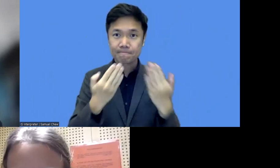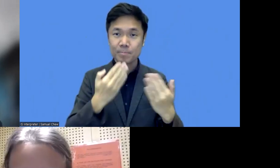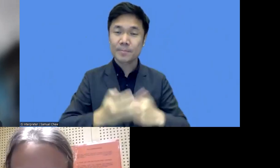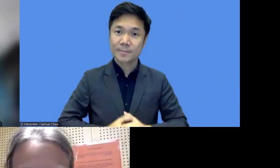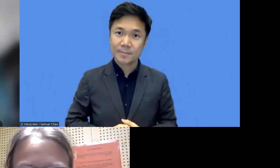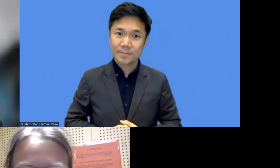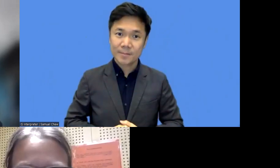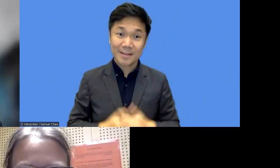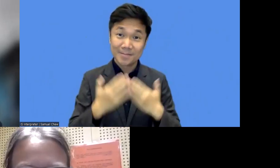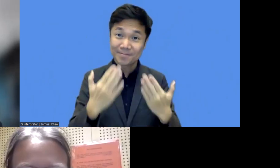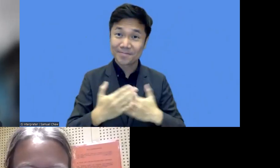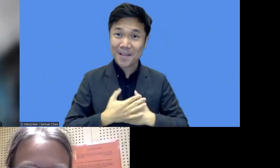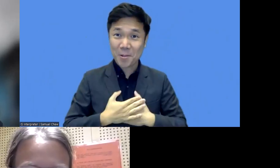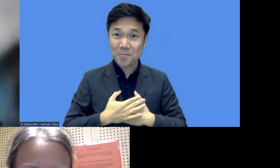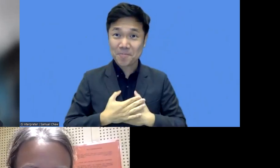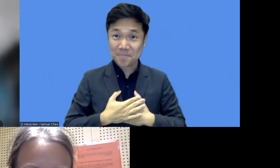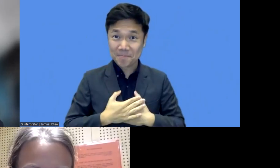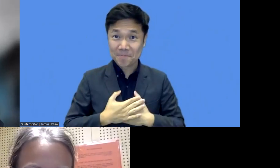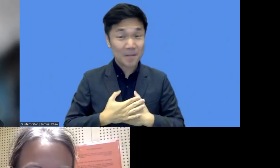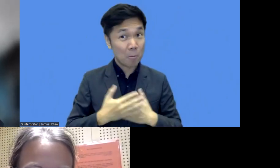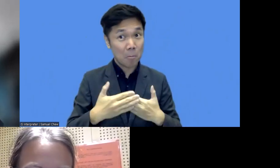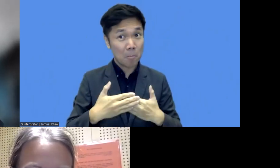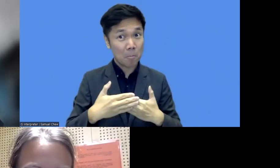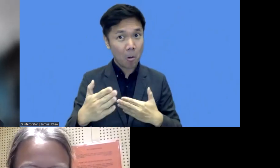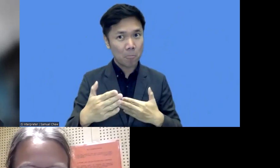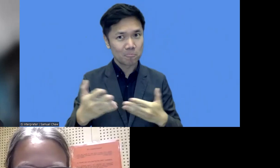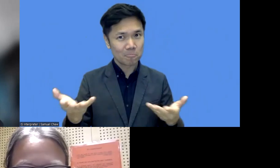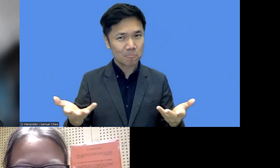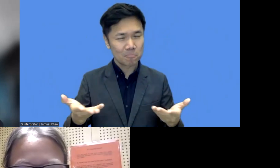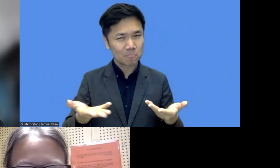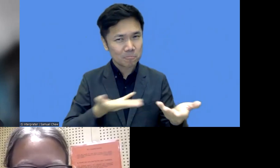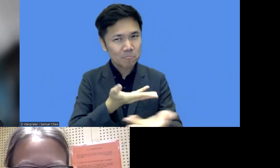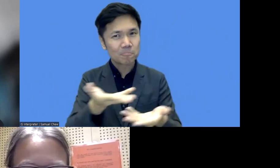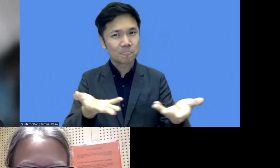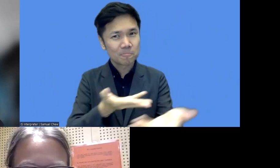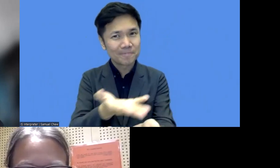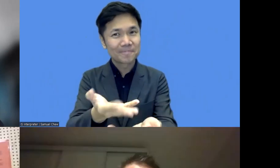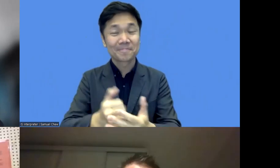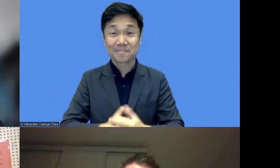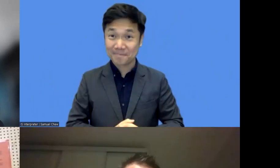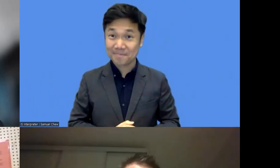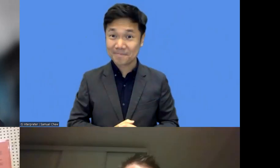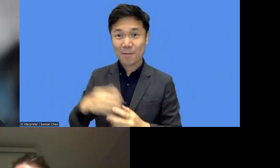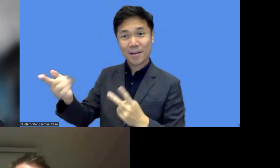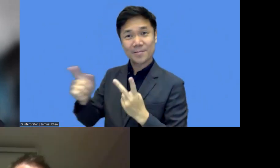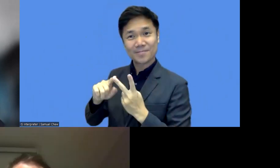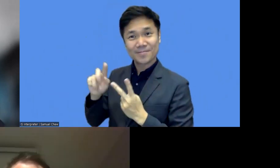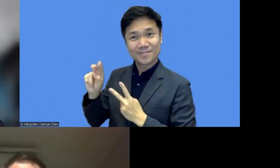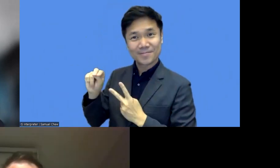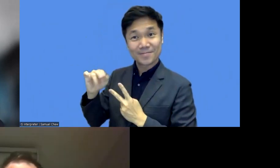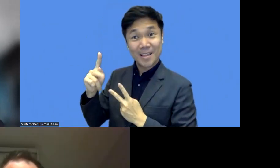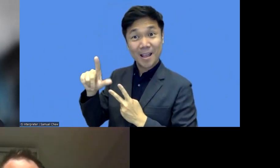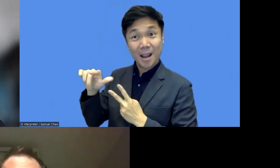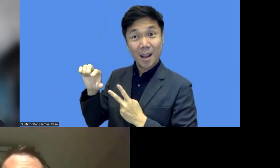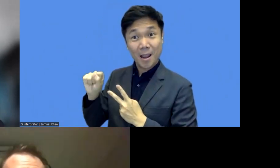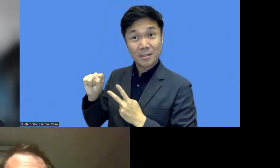discapacidad en la siguiente foro. Muchísimas gracias. Este diálogo va a continuar. Muchísimas gracias, Magdal. Nicolás, si